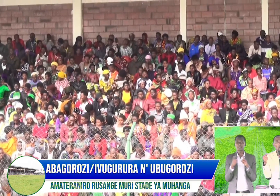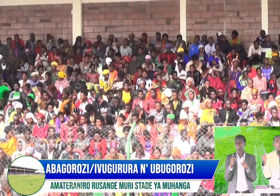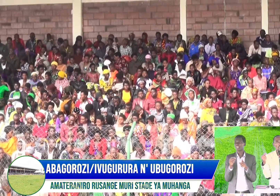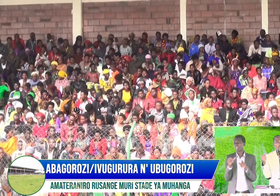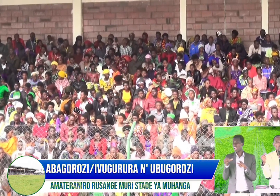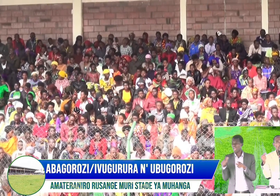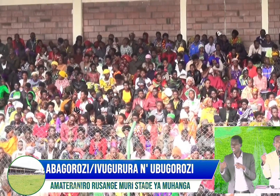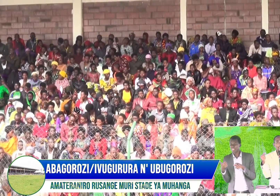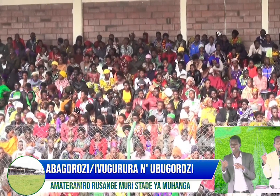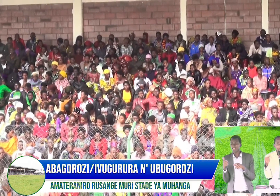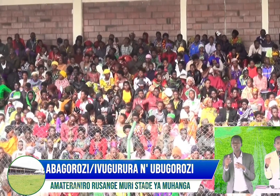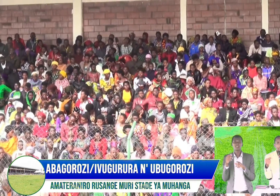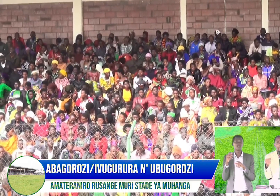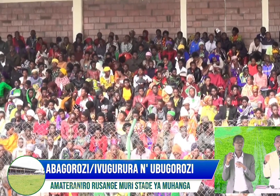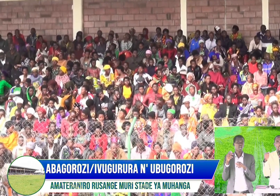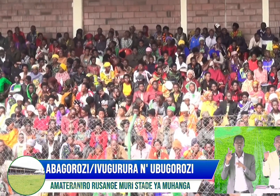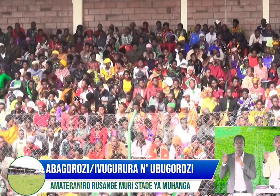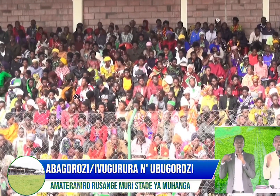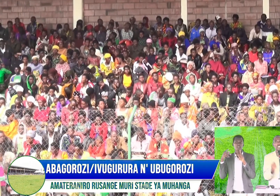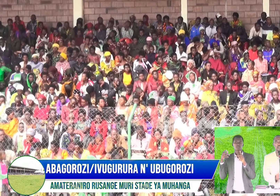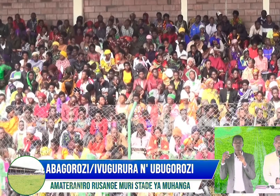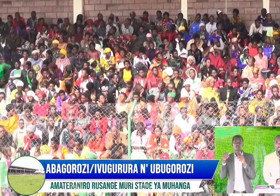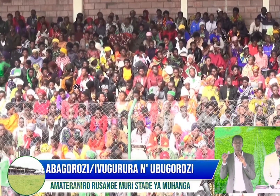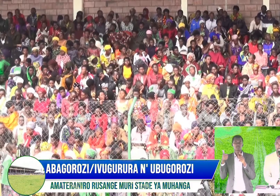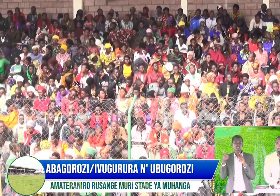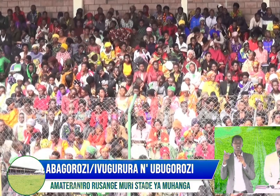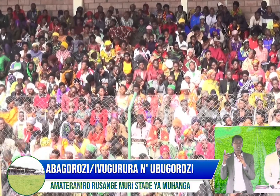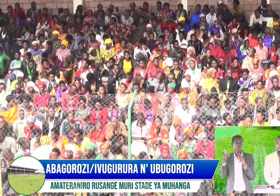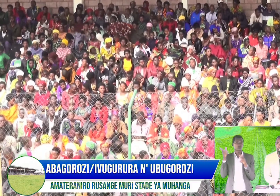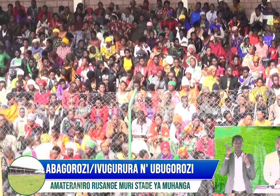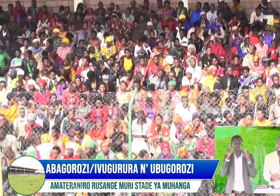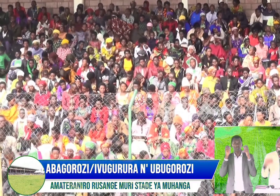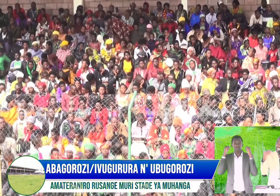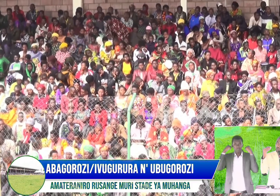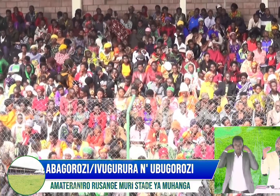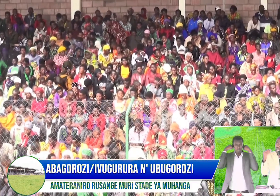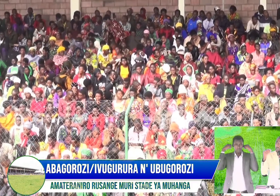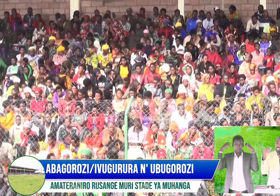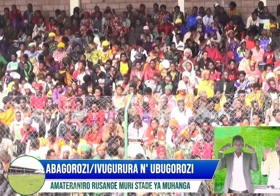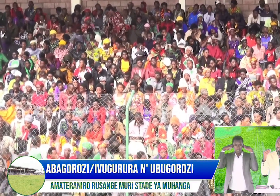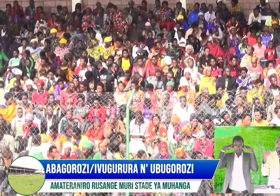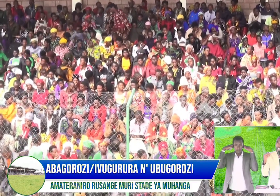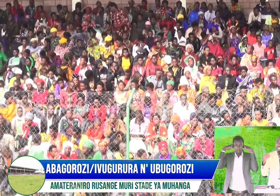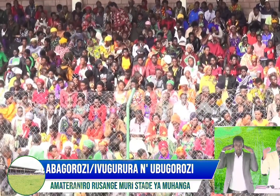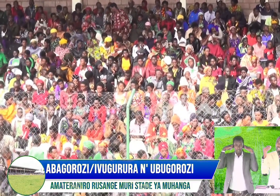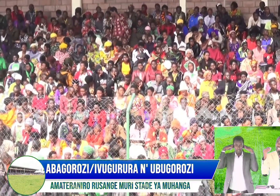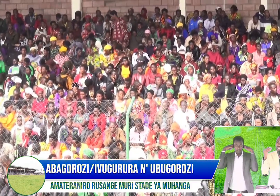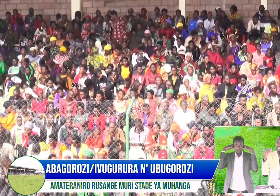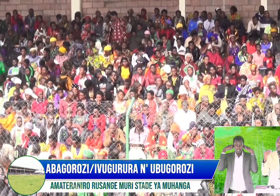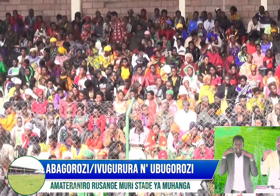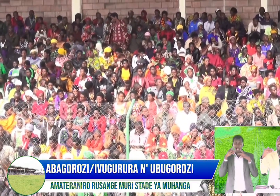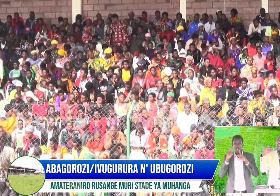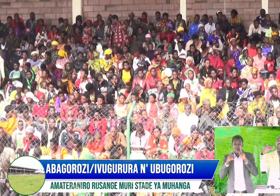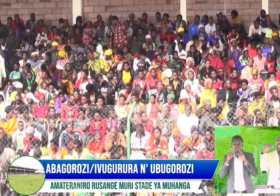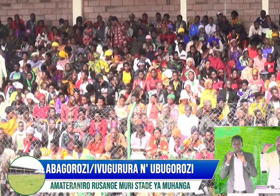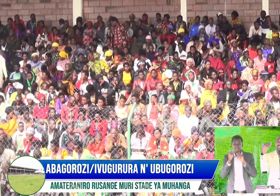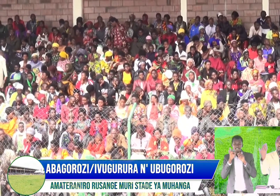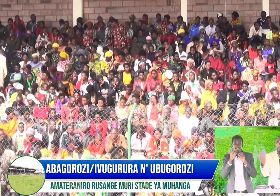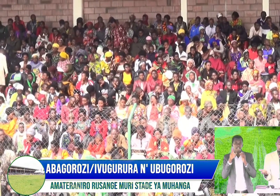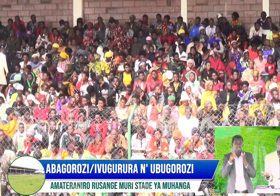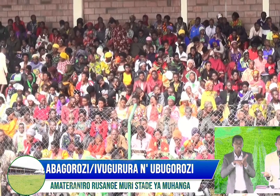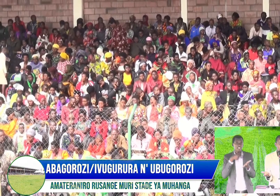magambo atanejeje ashobora kwinjira mu matwi yawe. Ariko ibyo biramutse bikunaniye impagarike yawe ngo